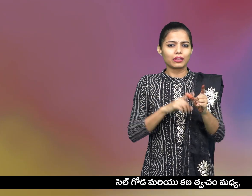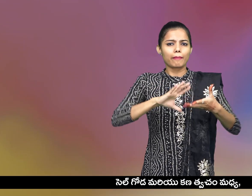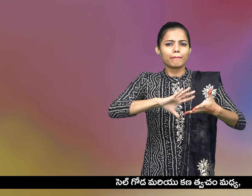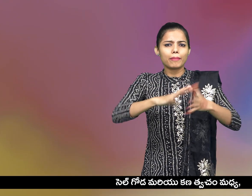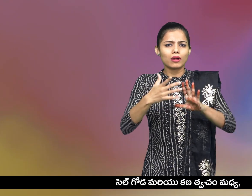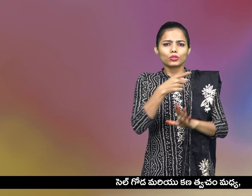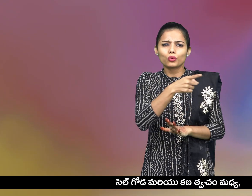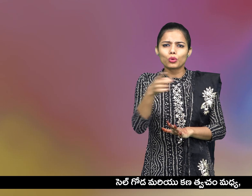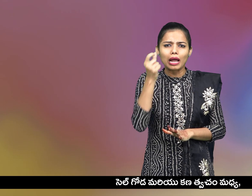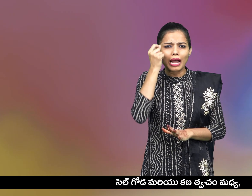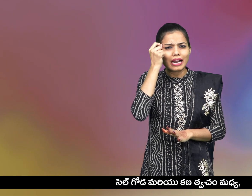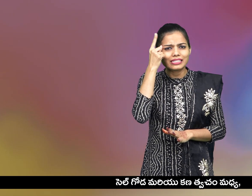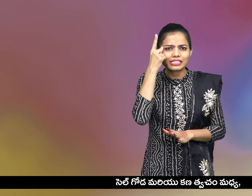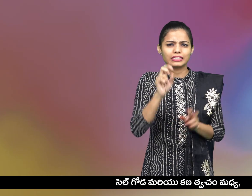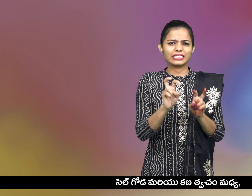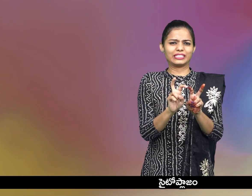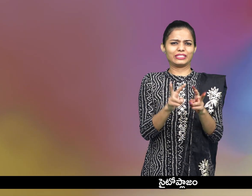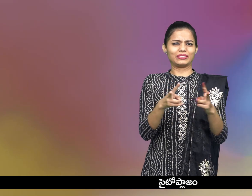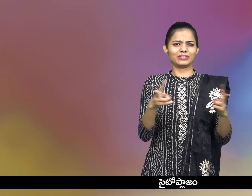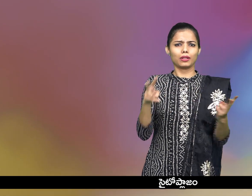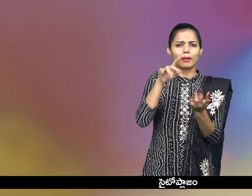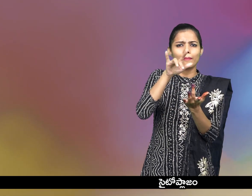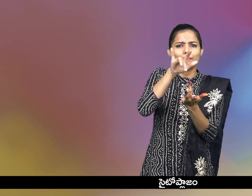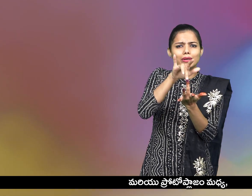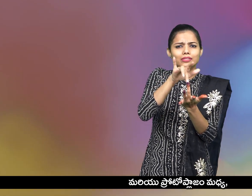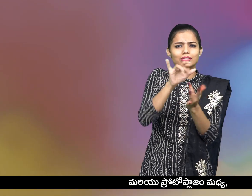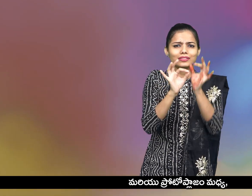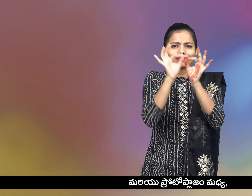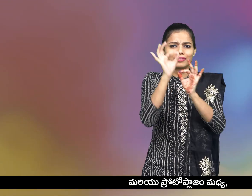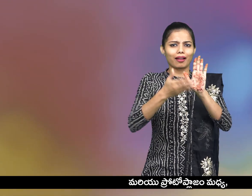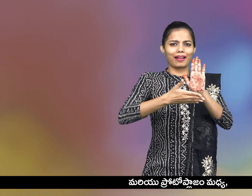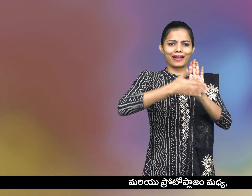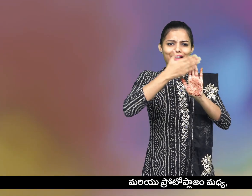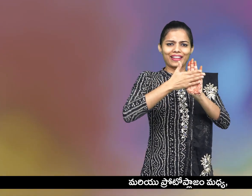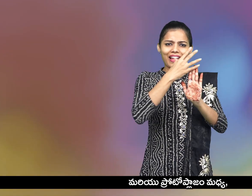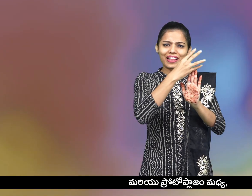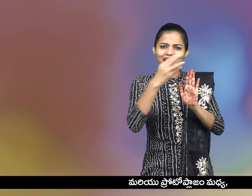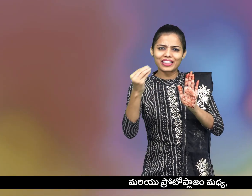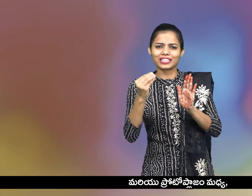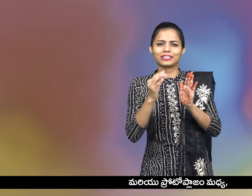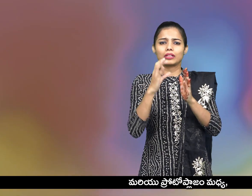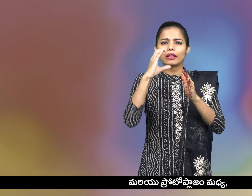మరియు కణత్వచం మధ్య, సైటోప్లాజం మరియు ప్రోటోప్లాజం మధ్య